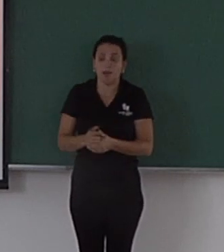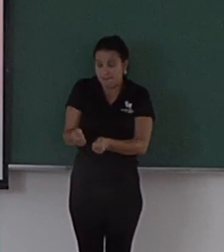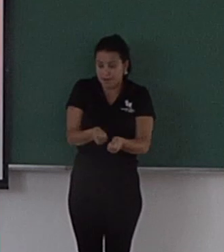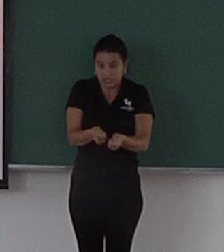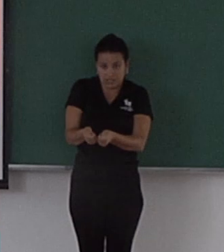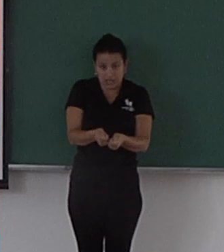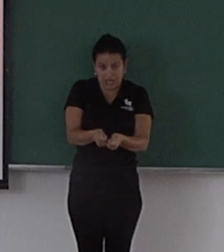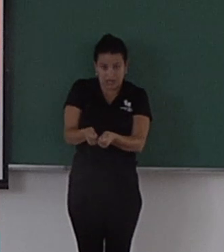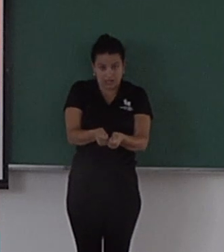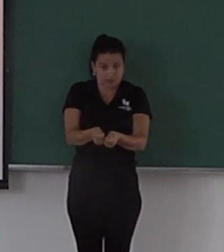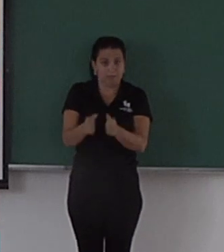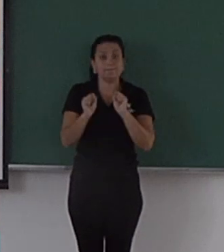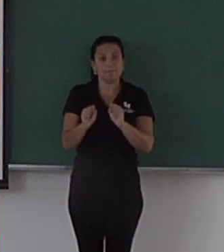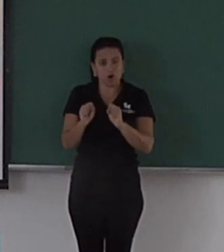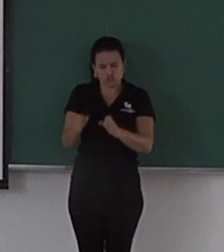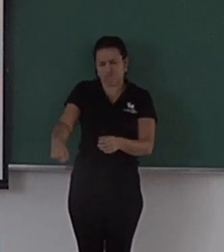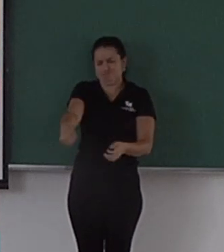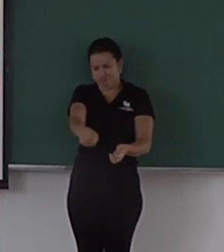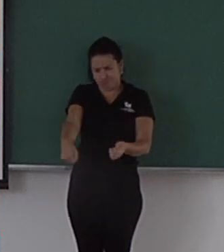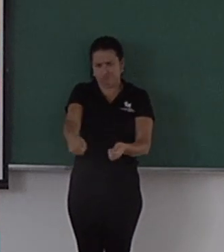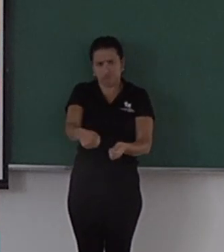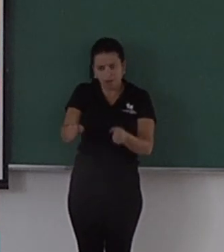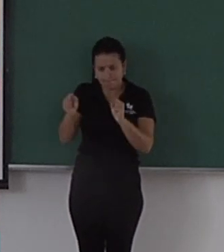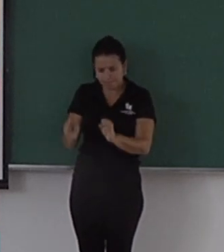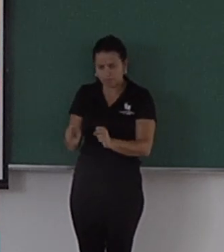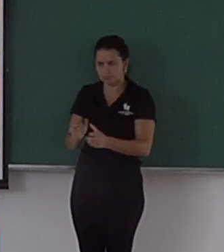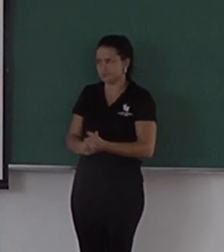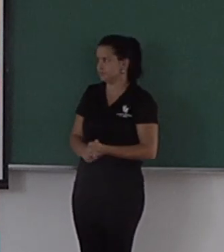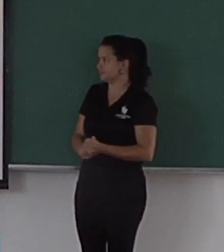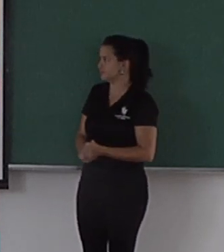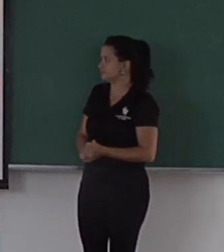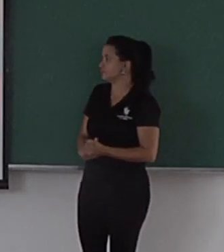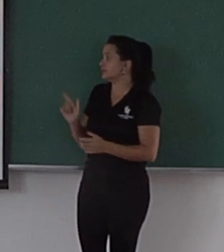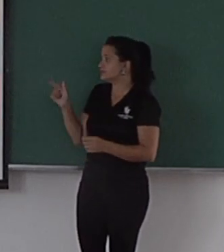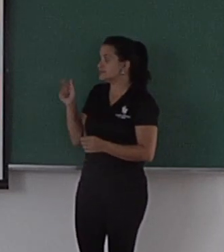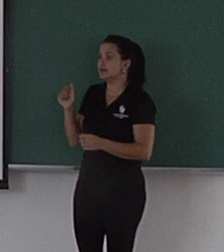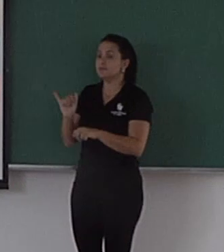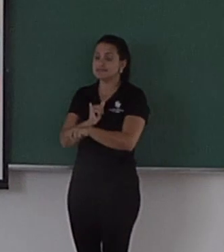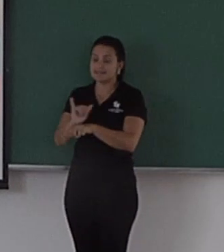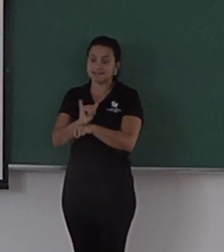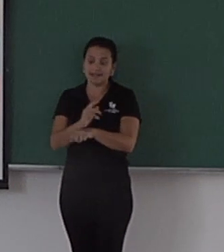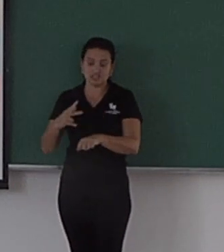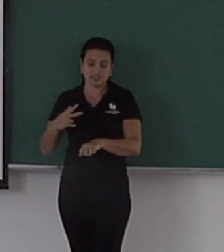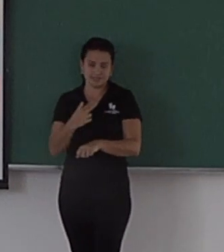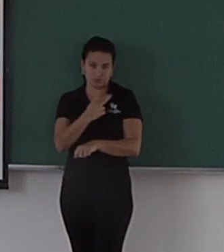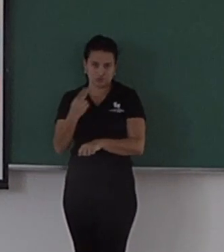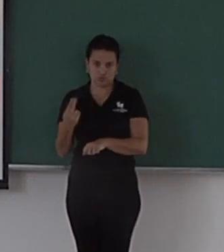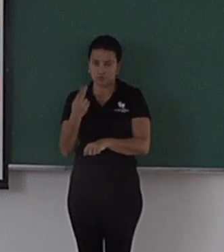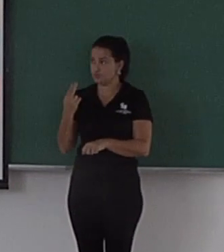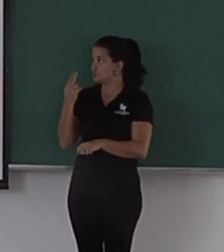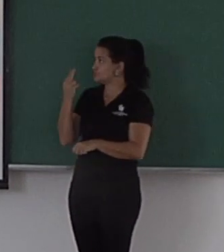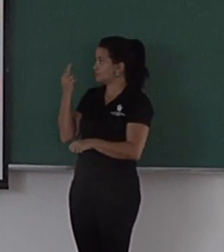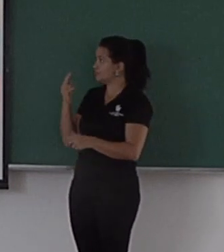mesmo, mangueira de jardim. Quanto mais lavar, melhor. Isso daqui é uma técnica cirúrgica que a gente usa. Isso daqui a gente chama